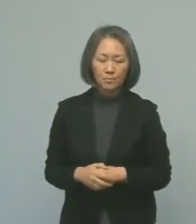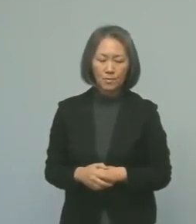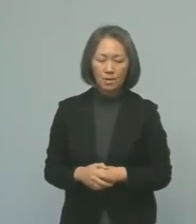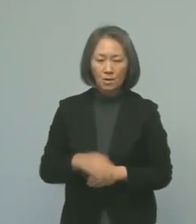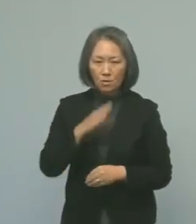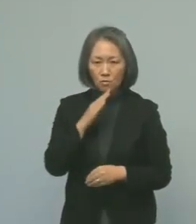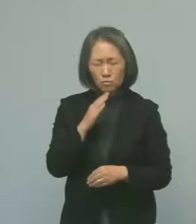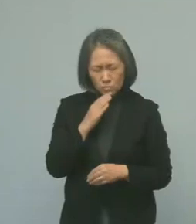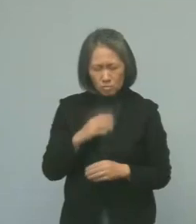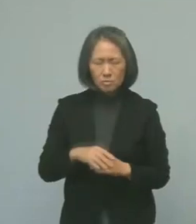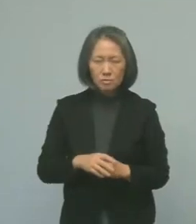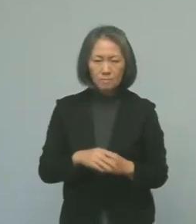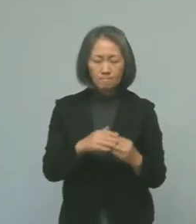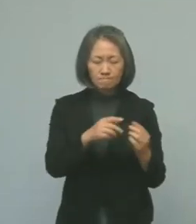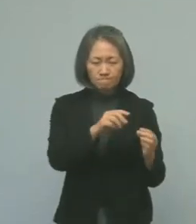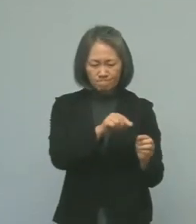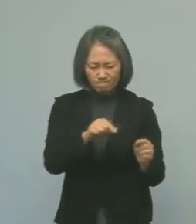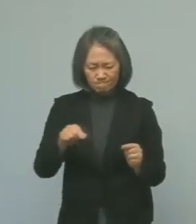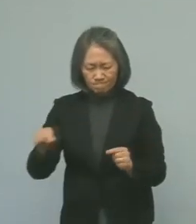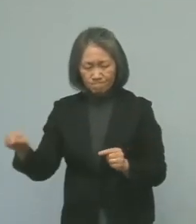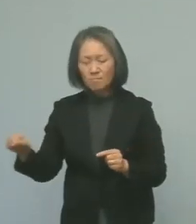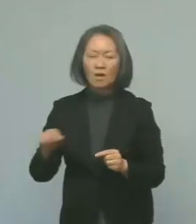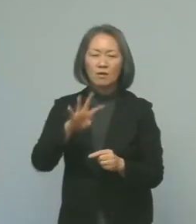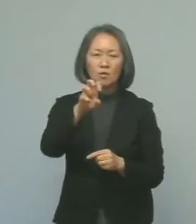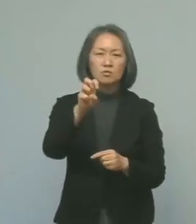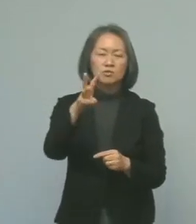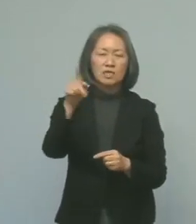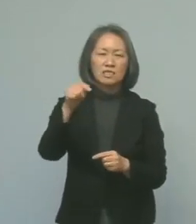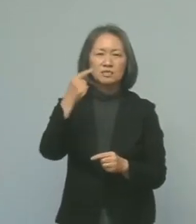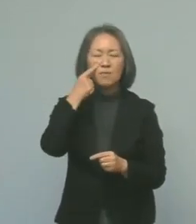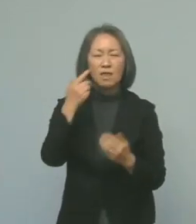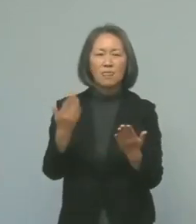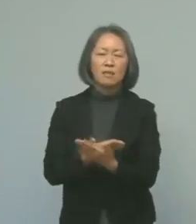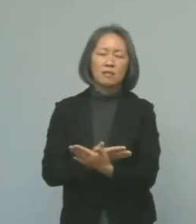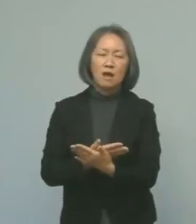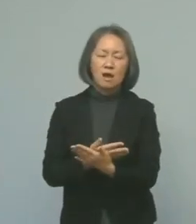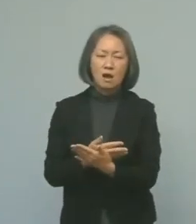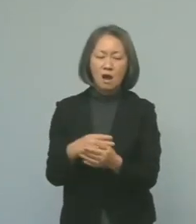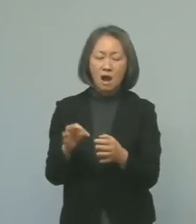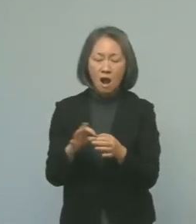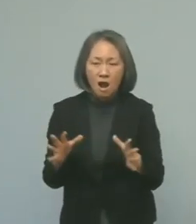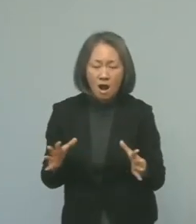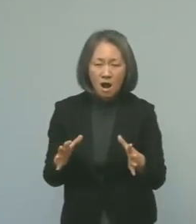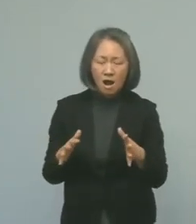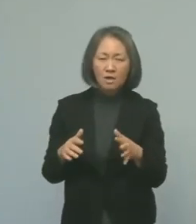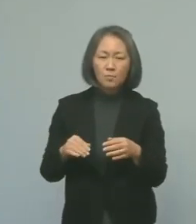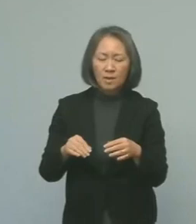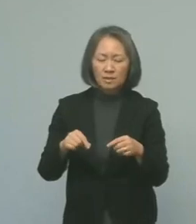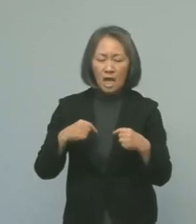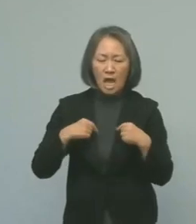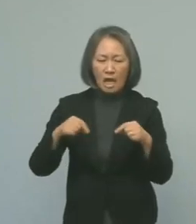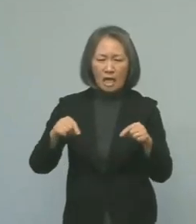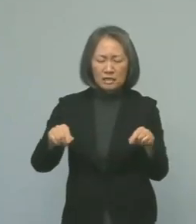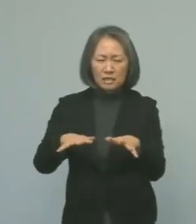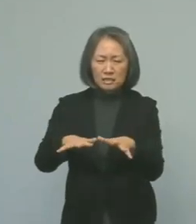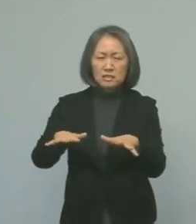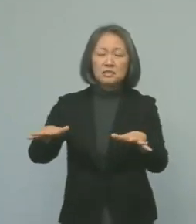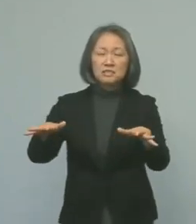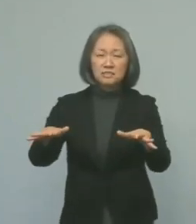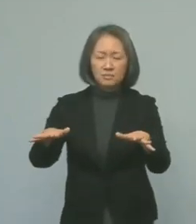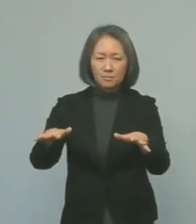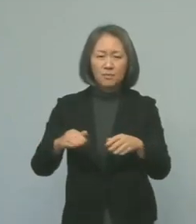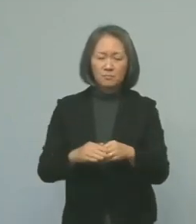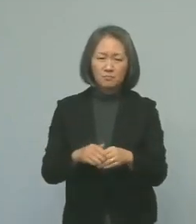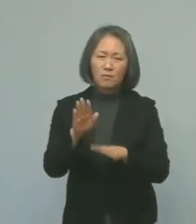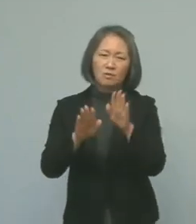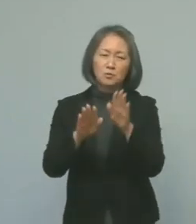本当にもう43例目まで参りまして、短期間の間にですね、急速に感染が拡大をしており